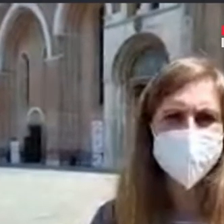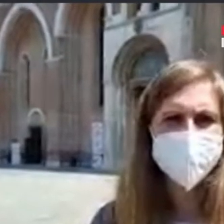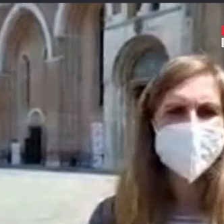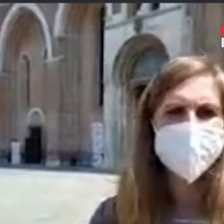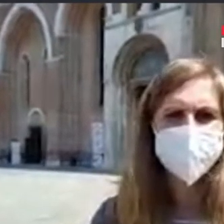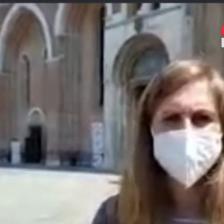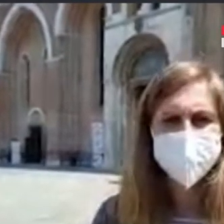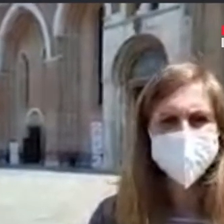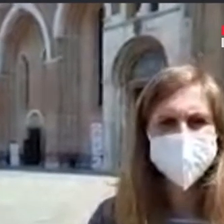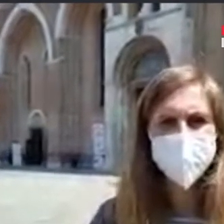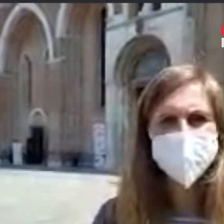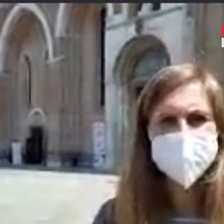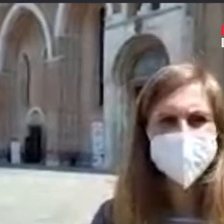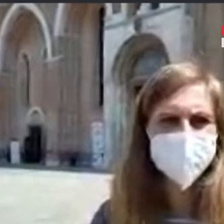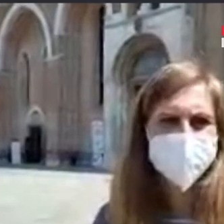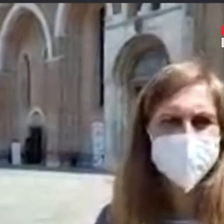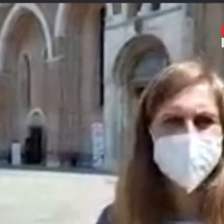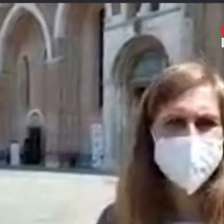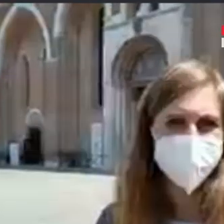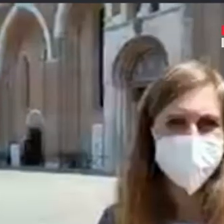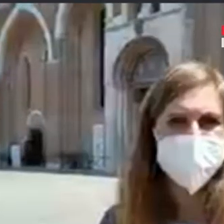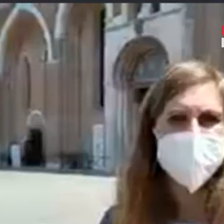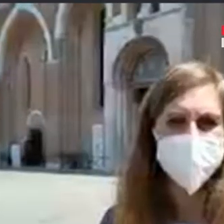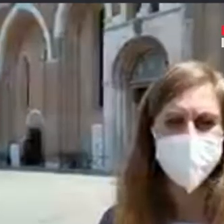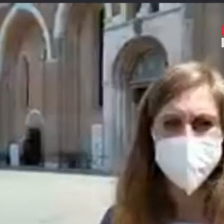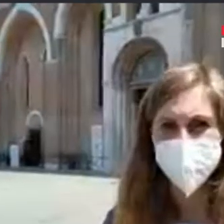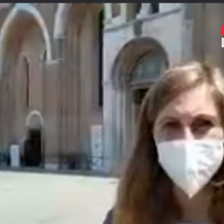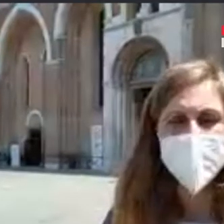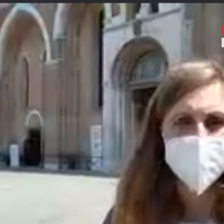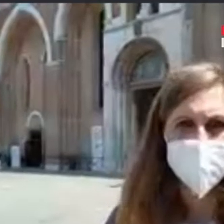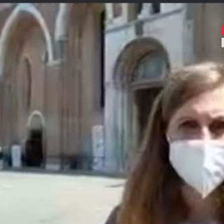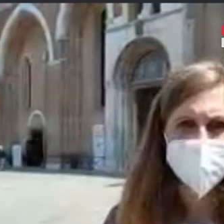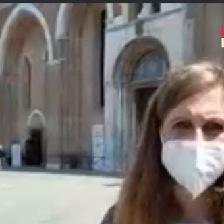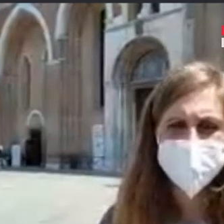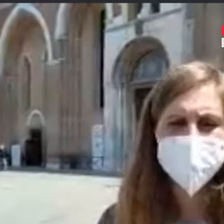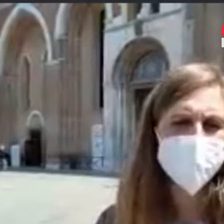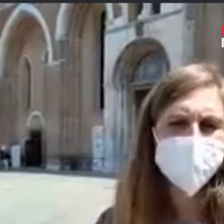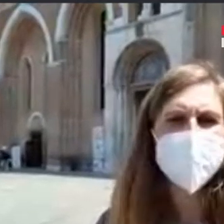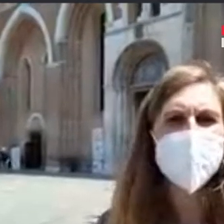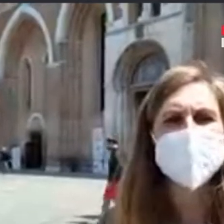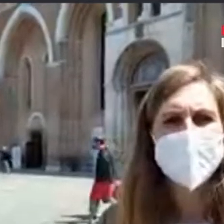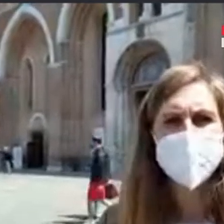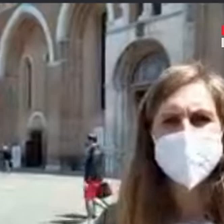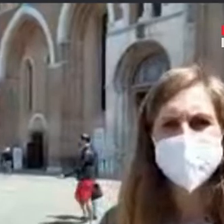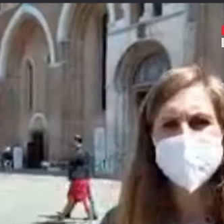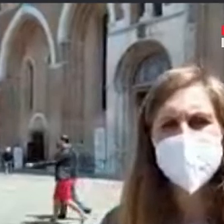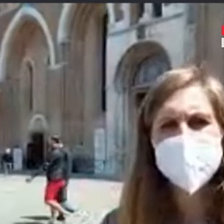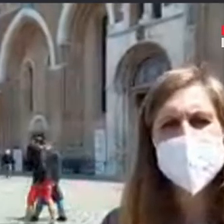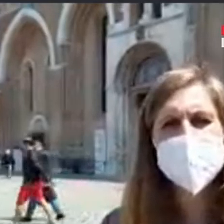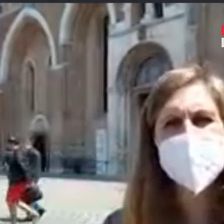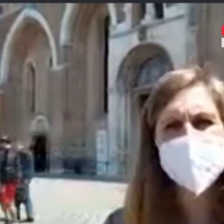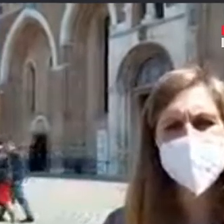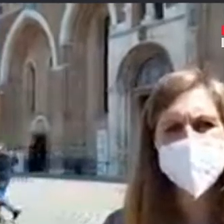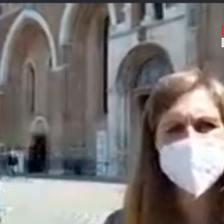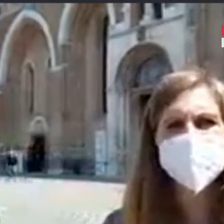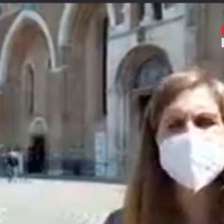insomma l'accelerata che si vuole dare sulla campagna vaccinale, visto che come ha detto l'USL anche nei giorni scorsi, per giugno e